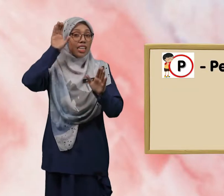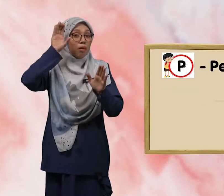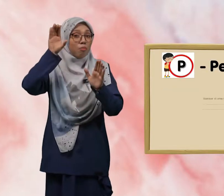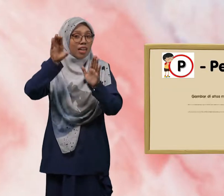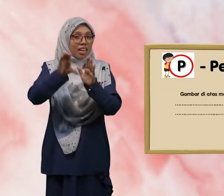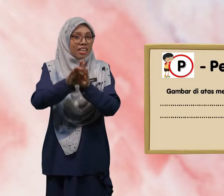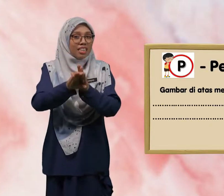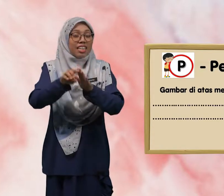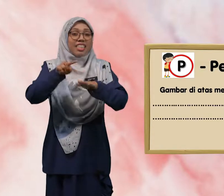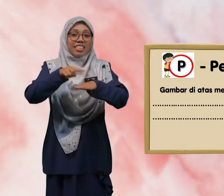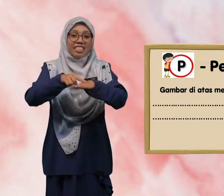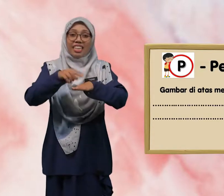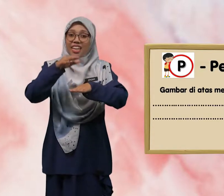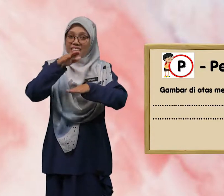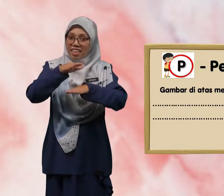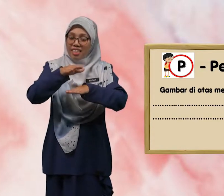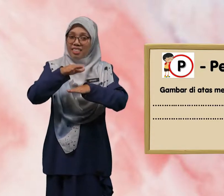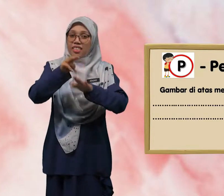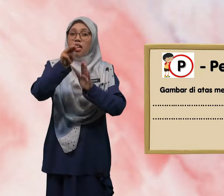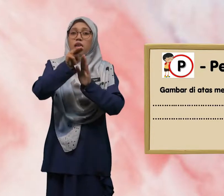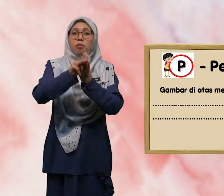Gambar diatas menunjukkan